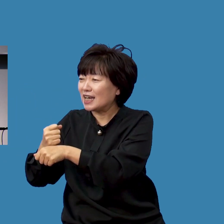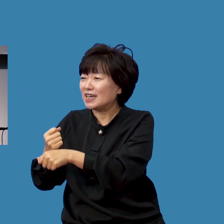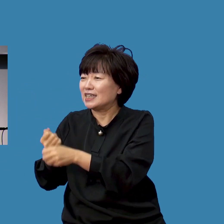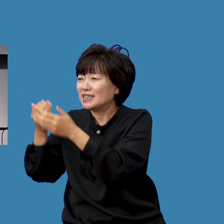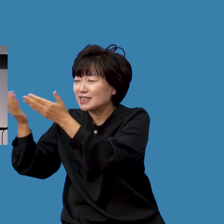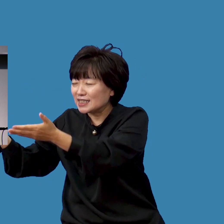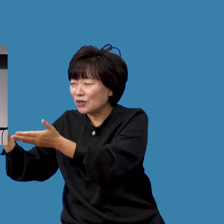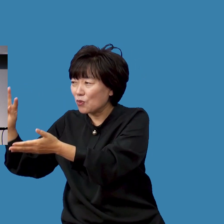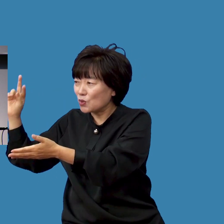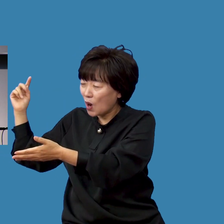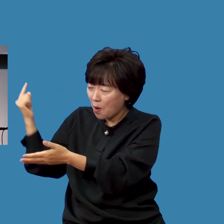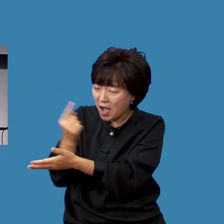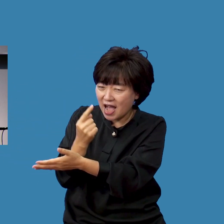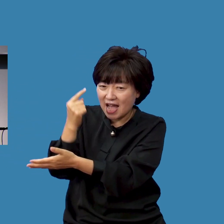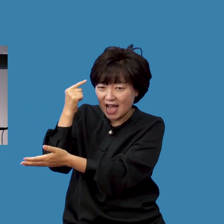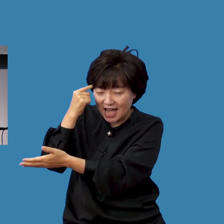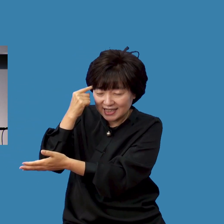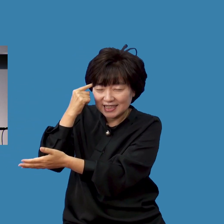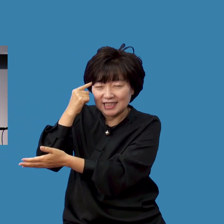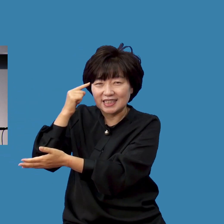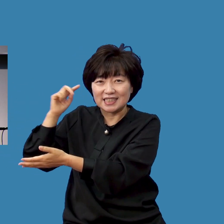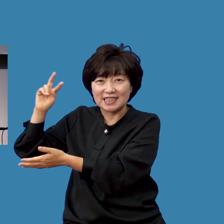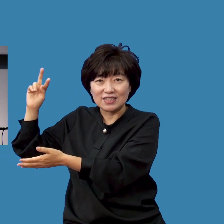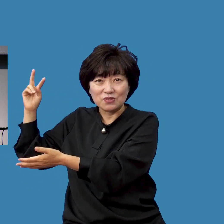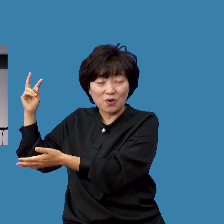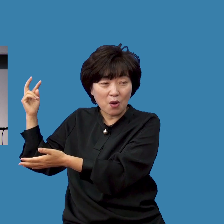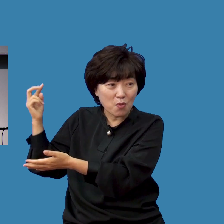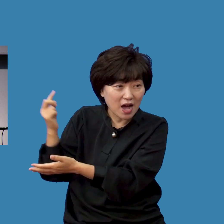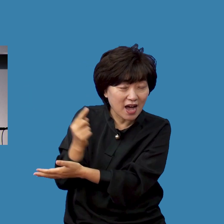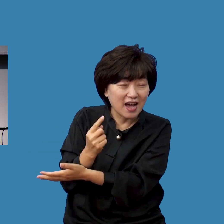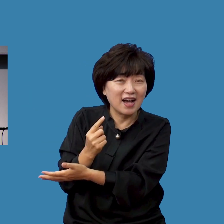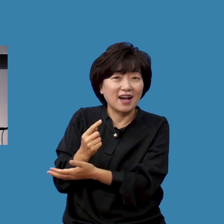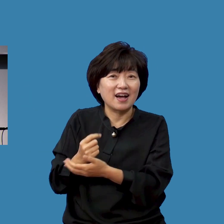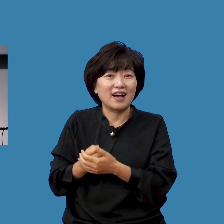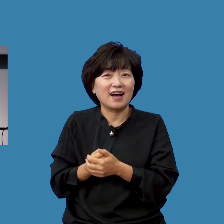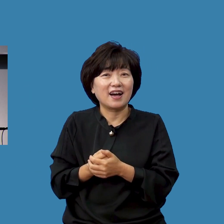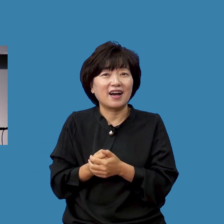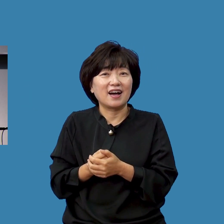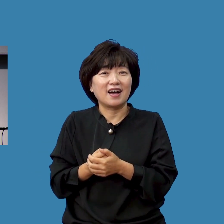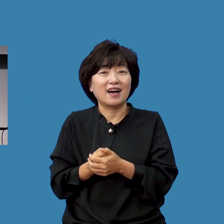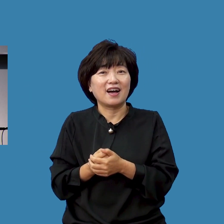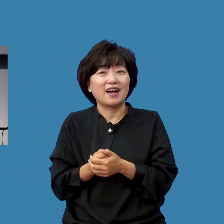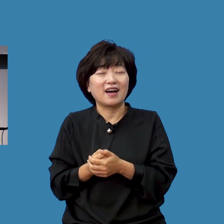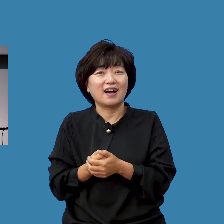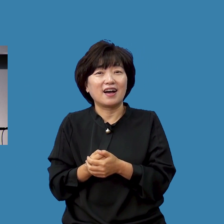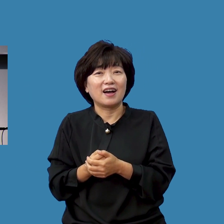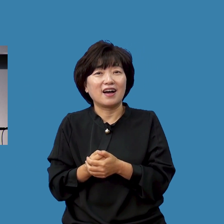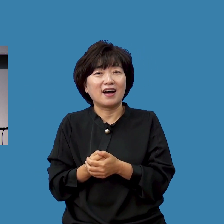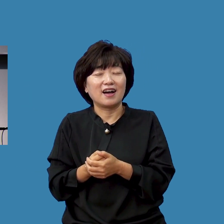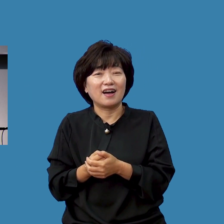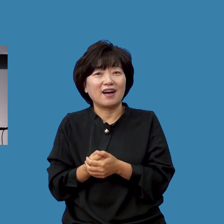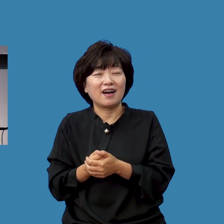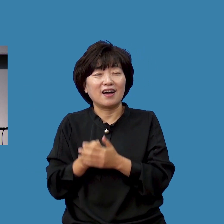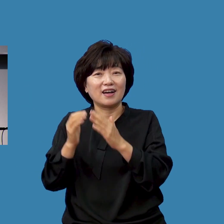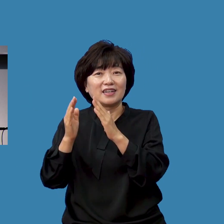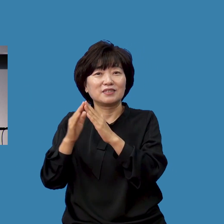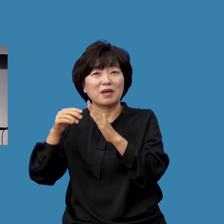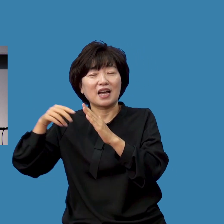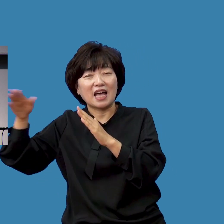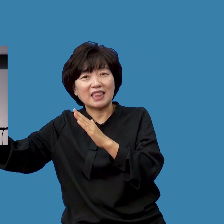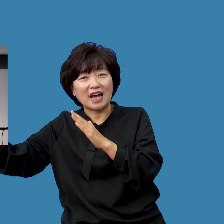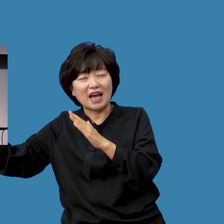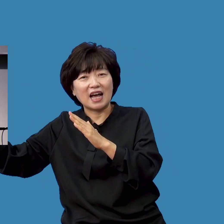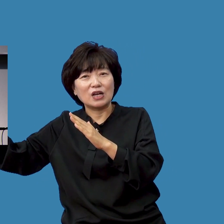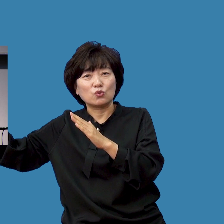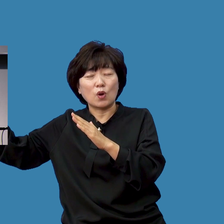부모님한테 이제 유언도 좀 드리고 그러고 돌아와서 해야지. 이제 그러고